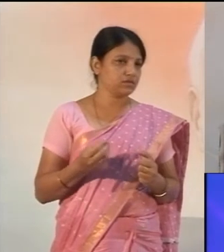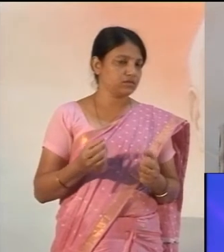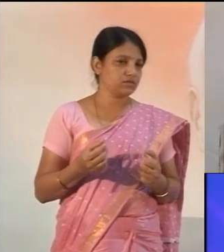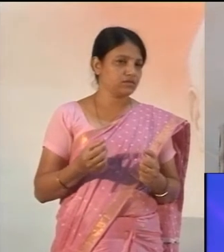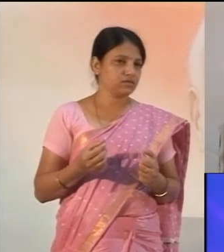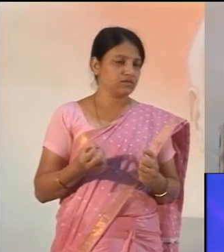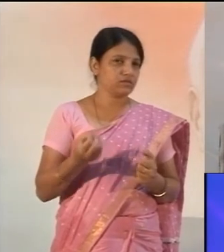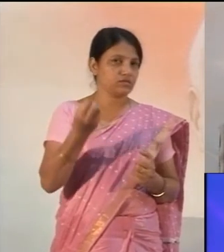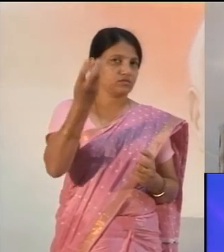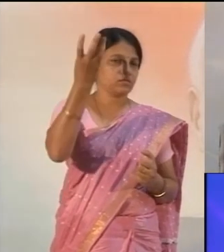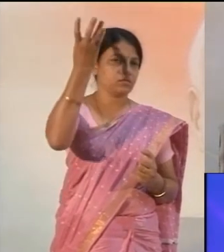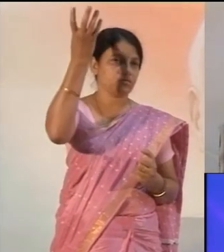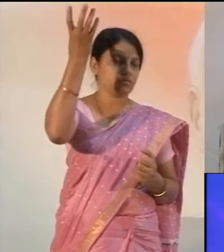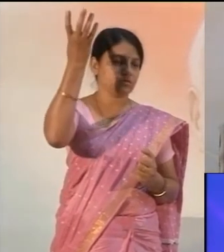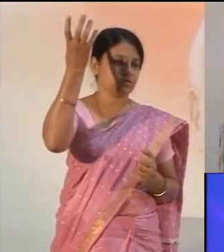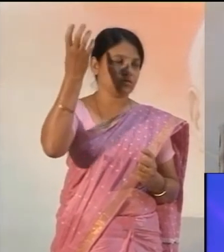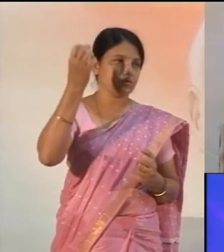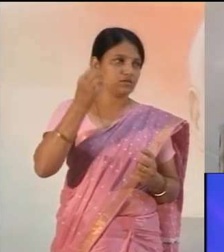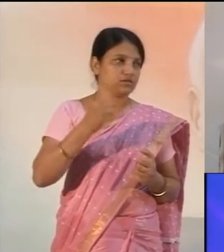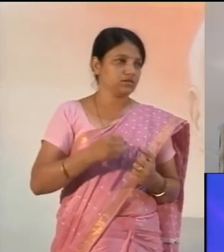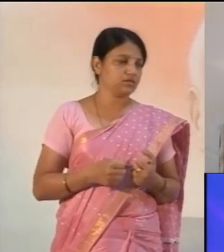सुबह से होती है